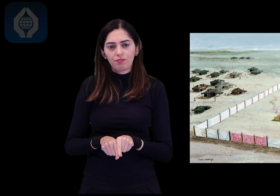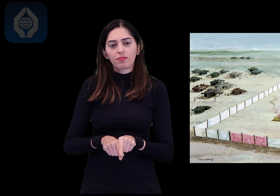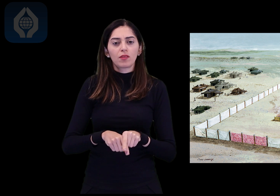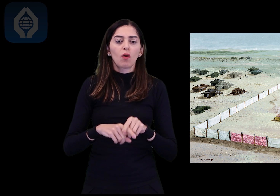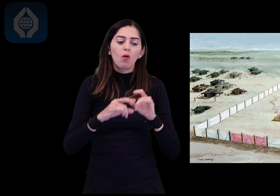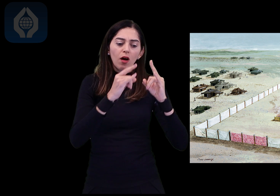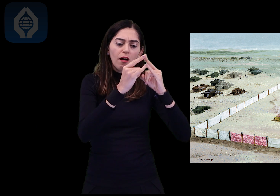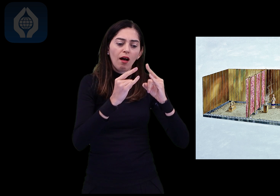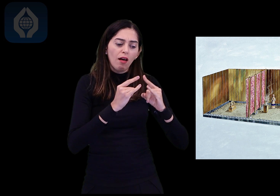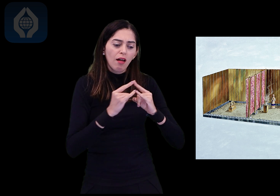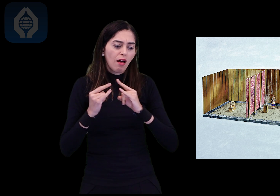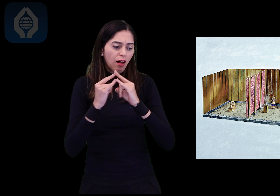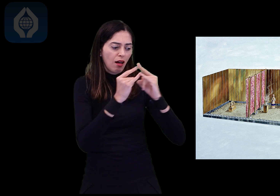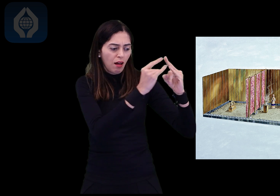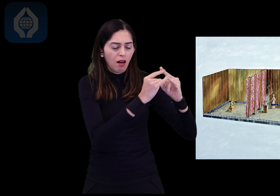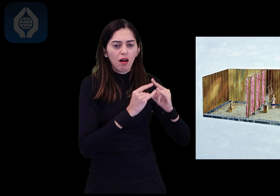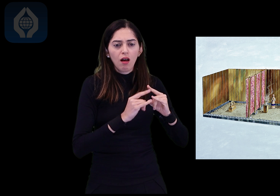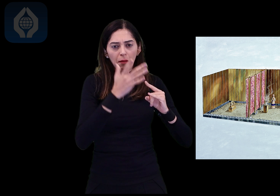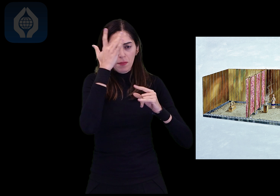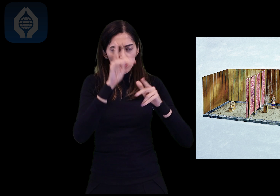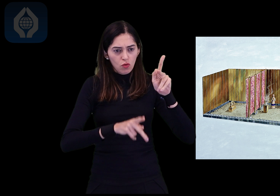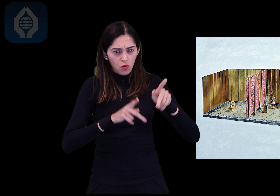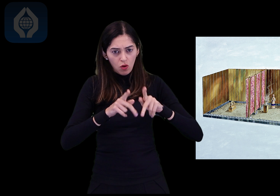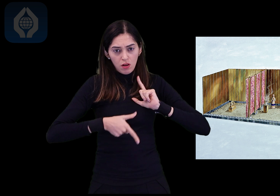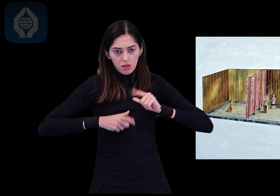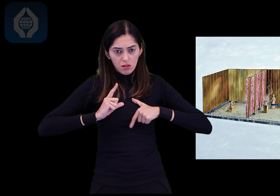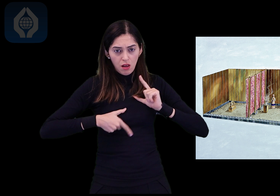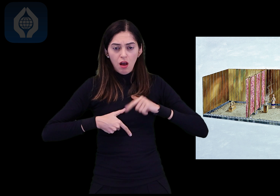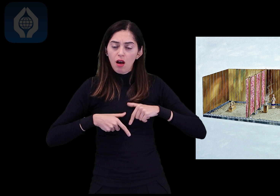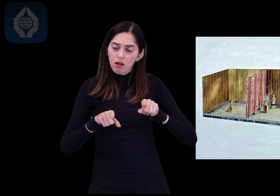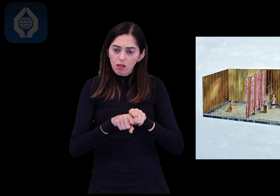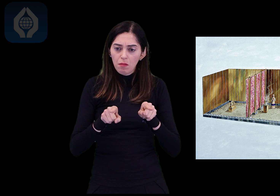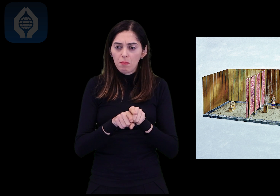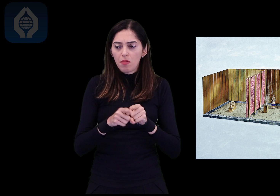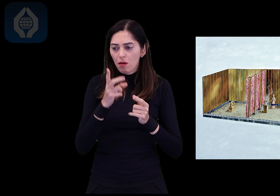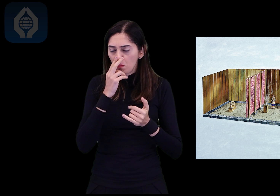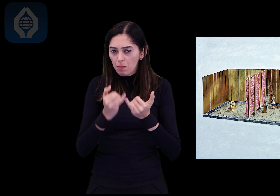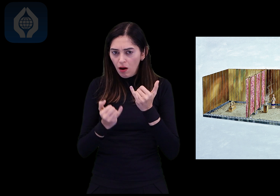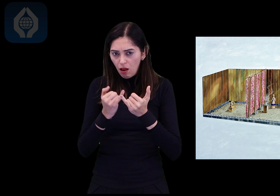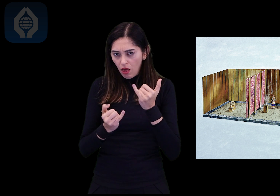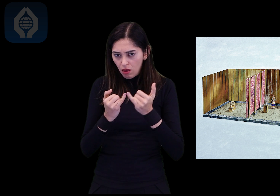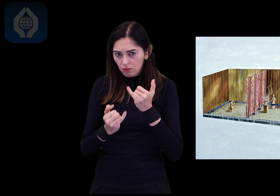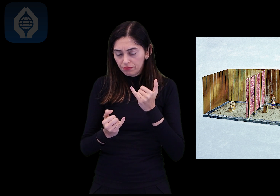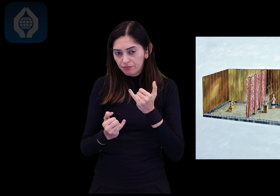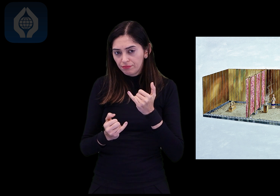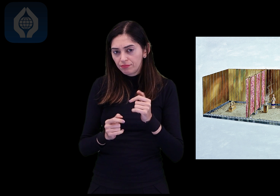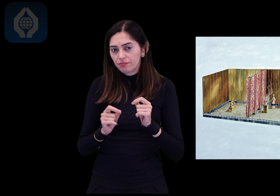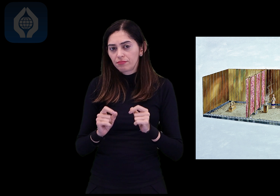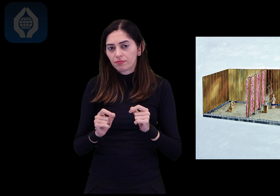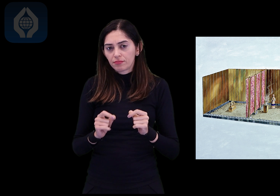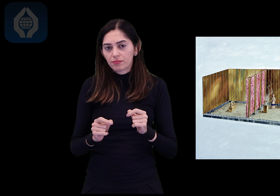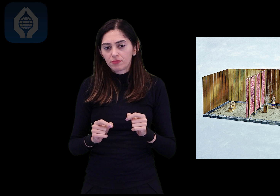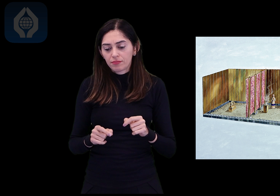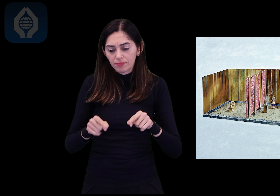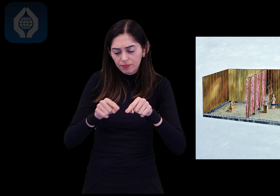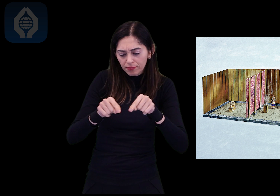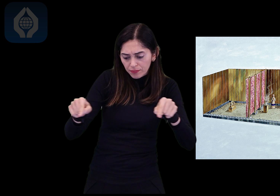material. F. O Santo dos Santos. Deus disse a Moisés que o tabernáculo tinha que ter